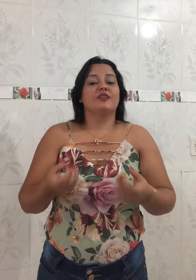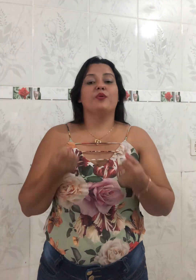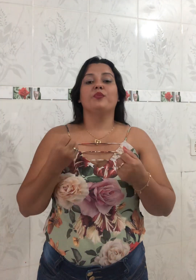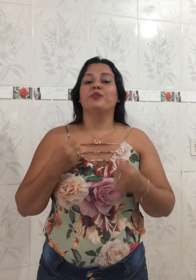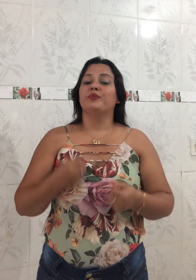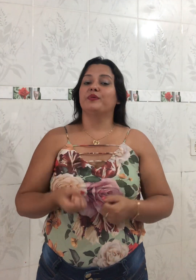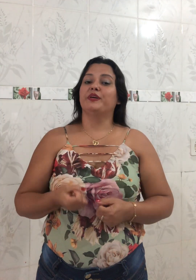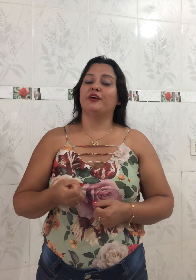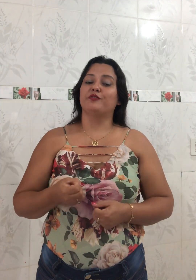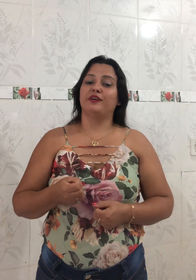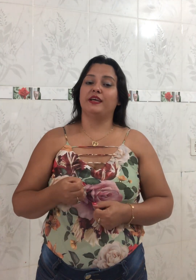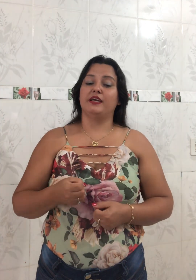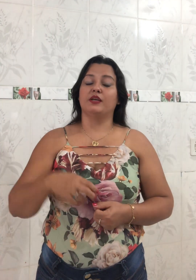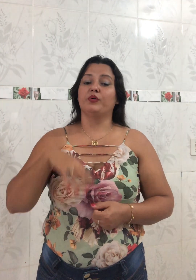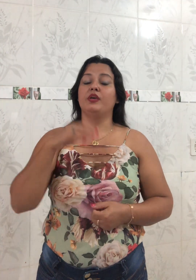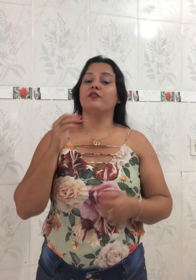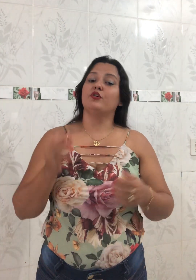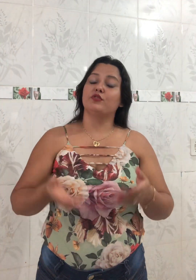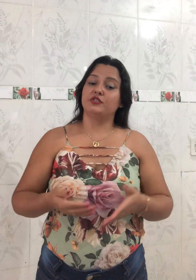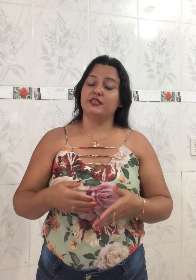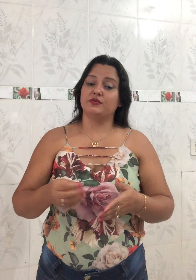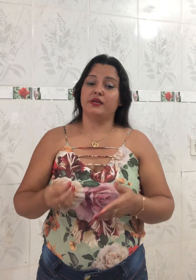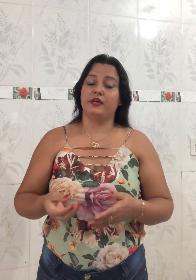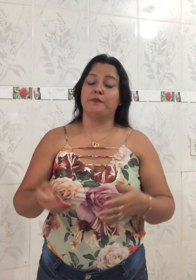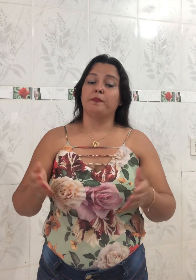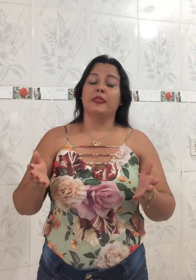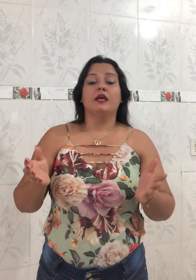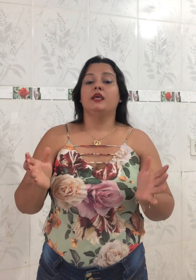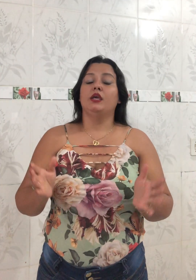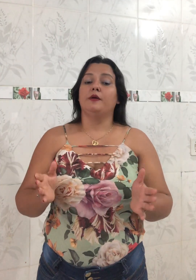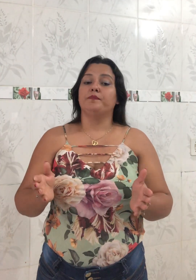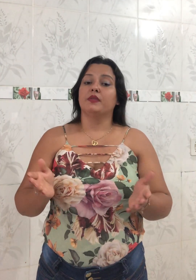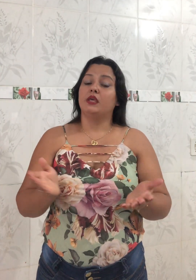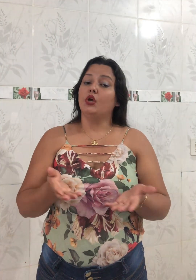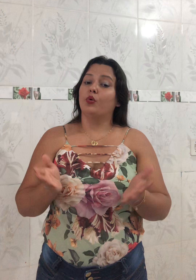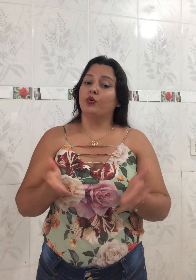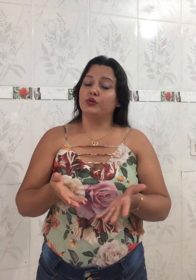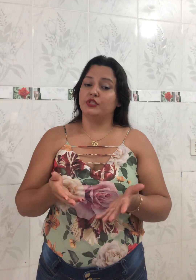Então, o que é que eu falei? Então, eu disse o quê? Que hoje